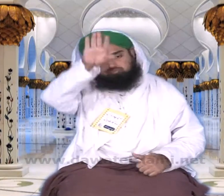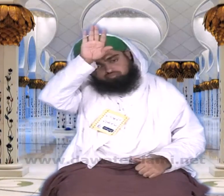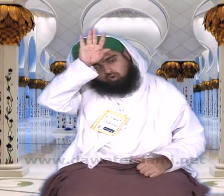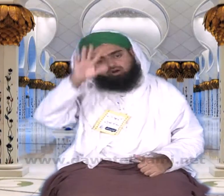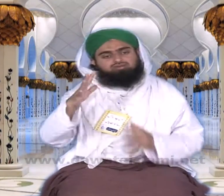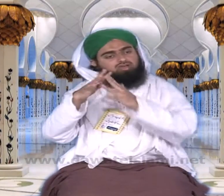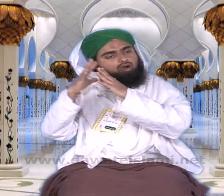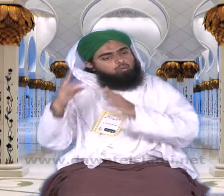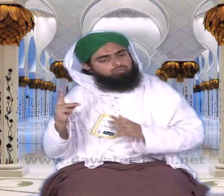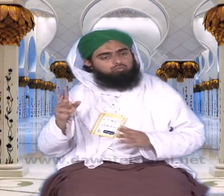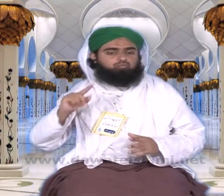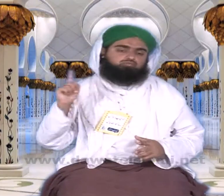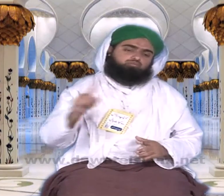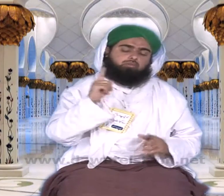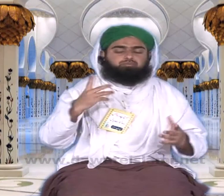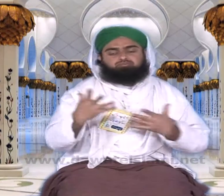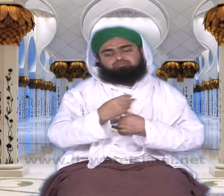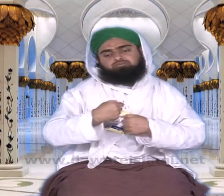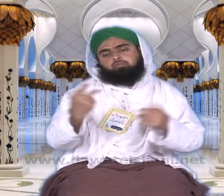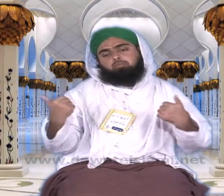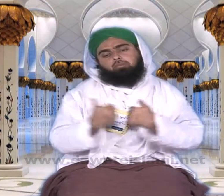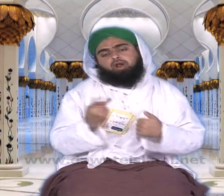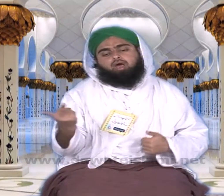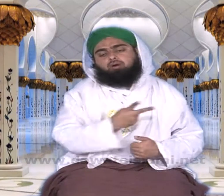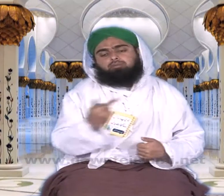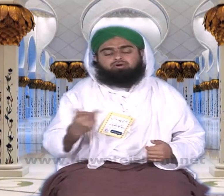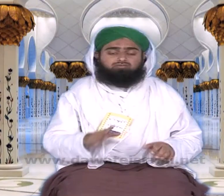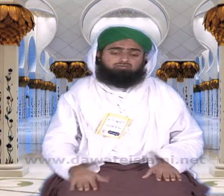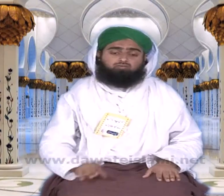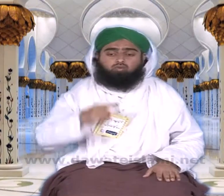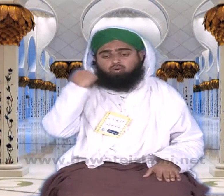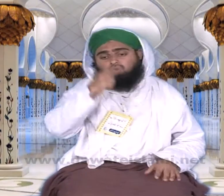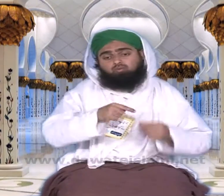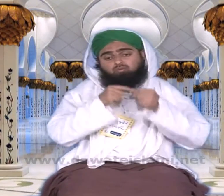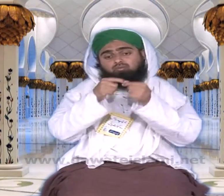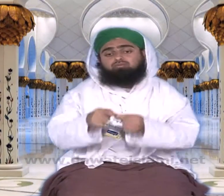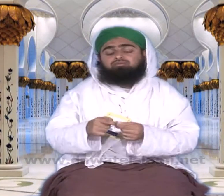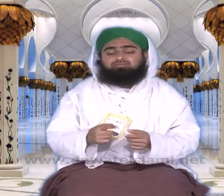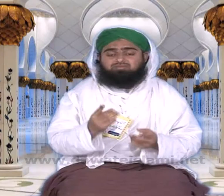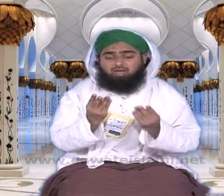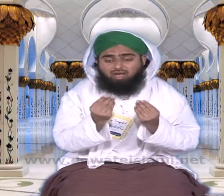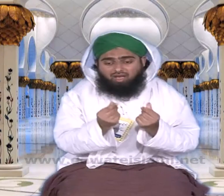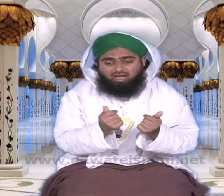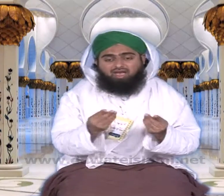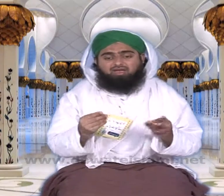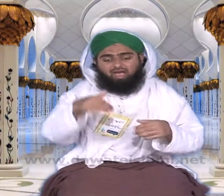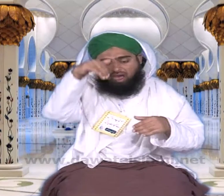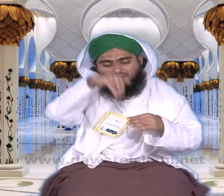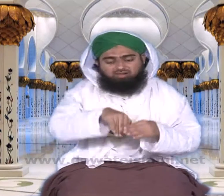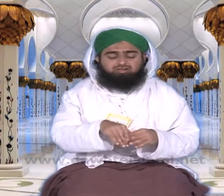پادشاہ اس حاکیم وقت اس وزیر کو ملا ایسی مصابق ذرا ان سے پوچھیں کہ مٹی